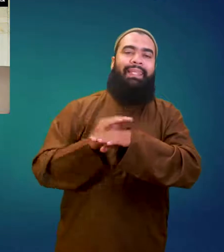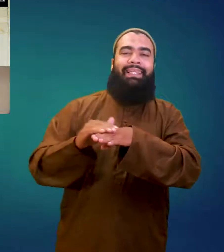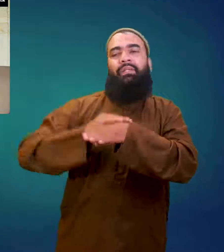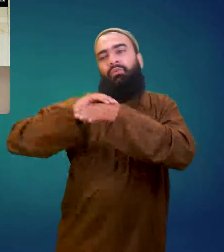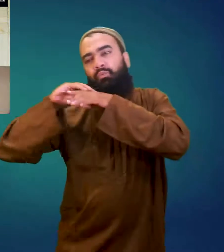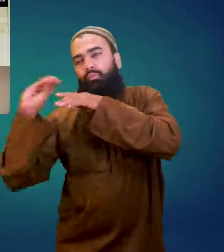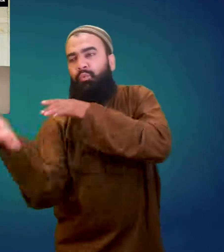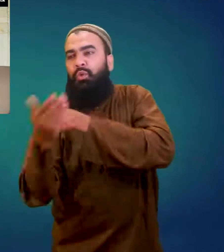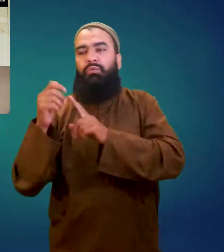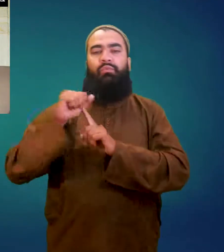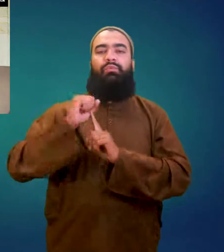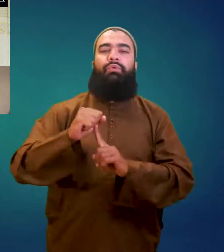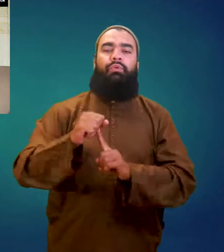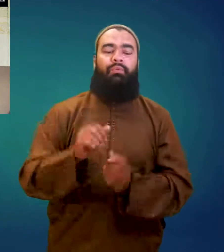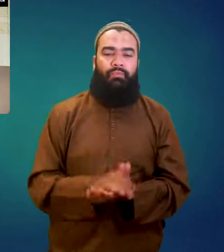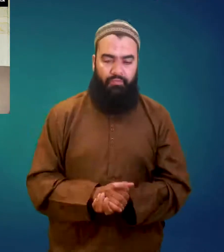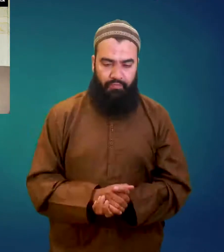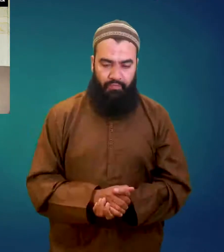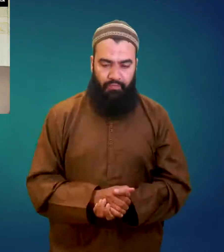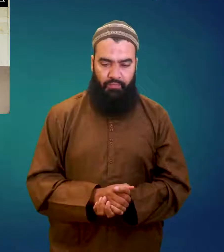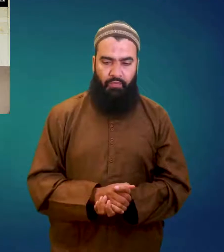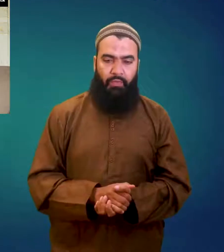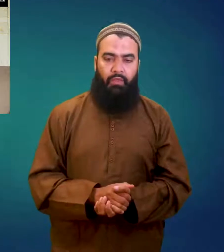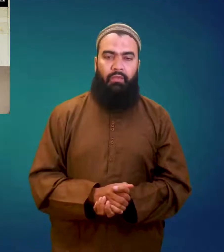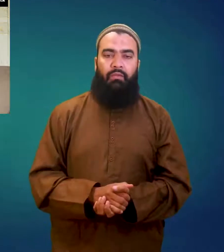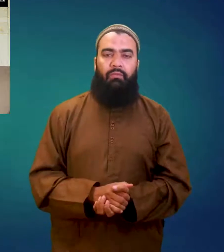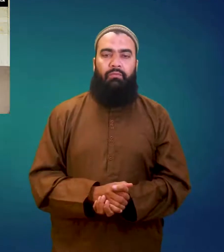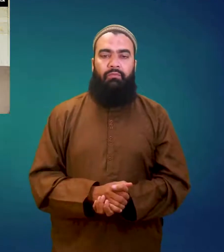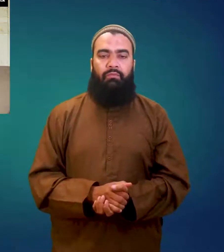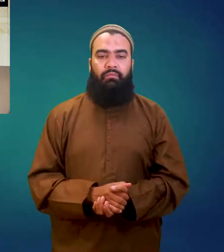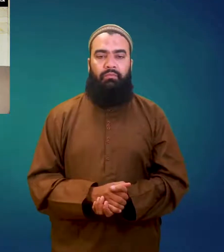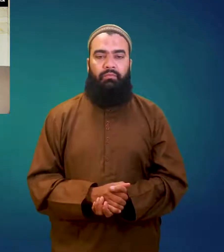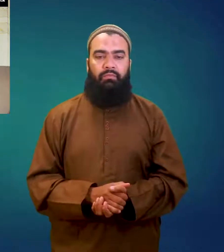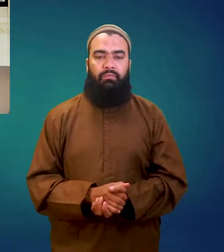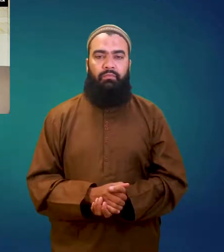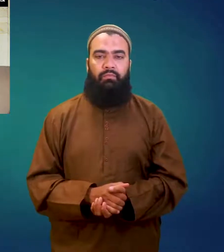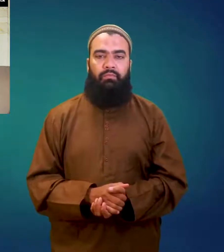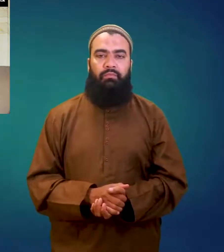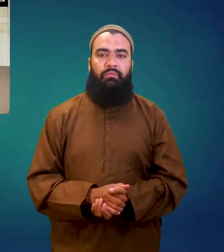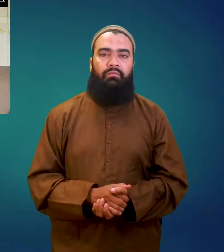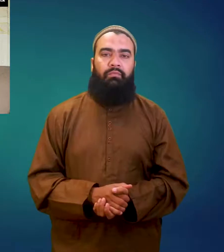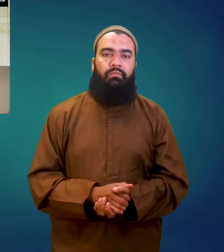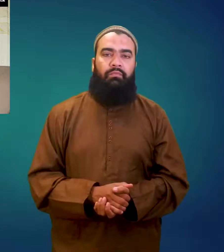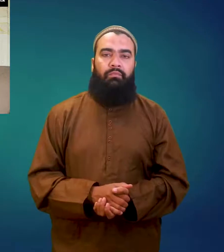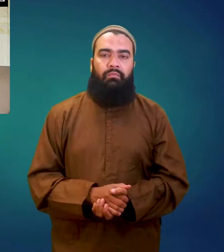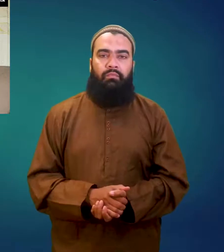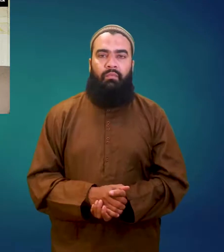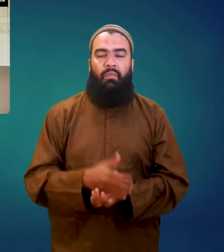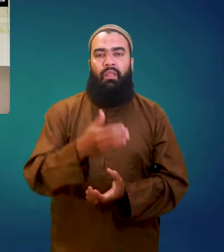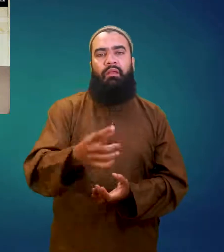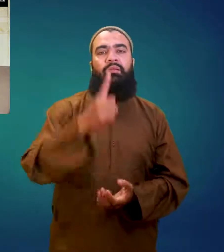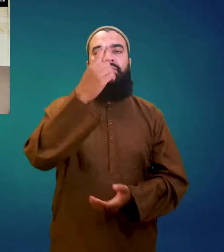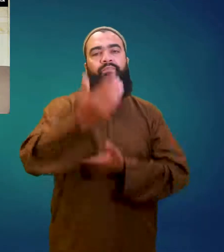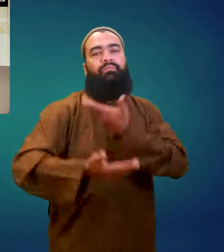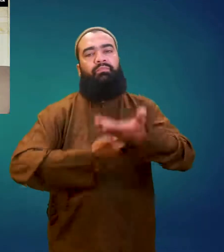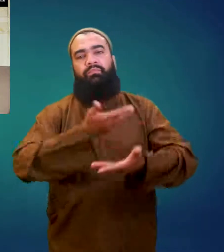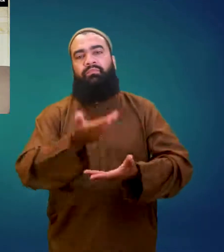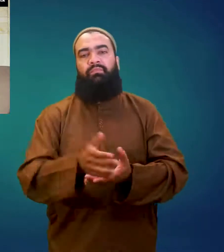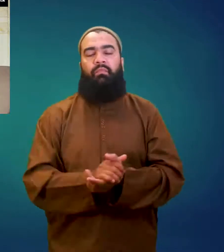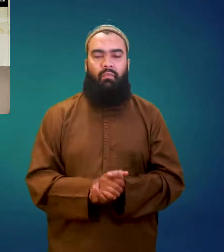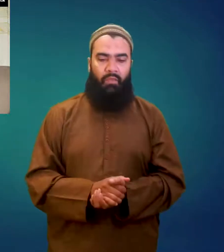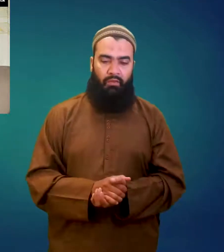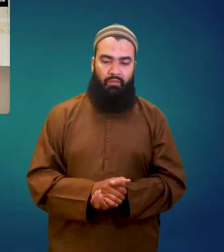آیت نمبر 24، افلا یتدبرون القرآن ام علی قلوب اقفالها۔ دلوں